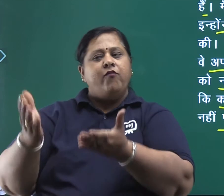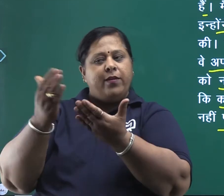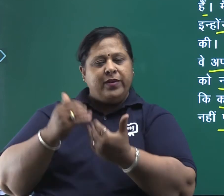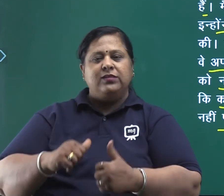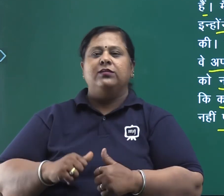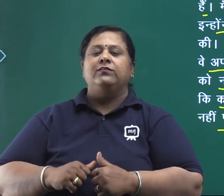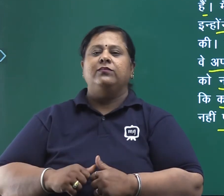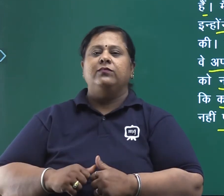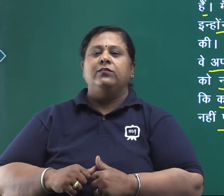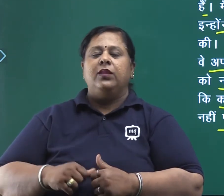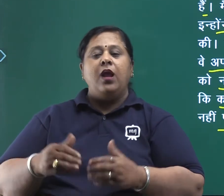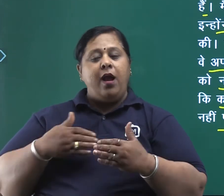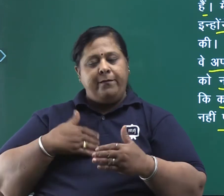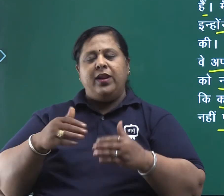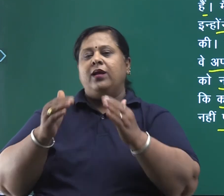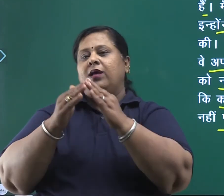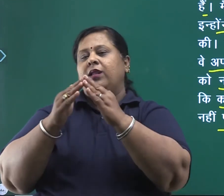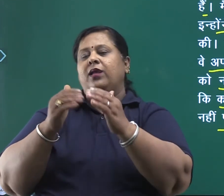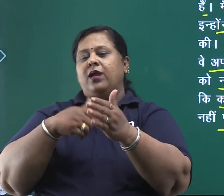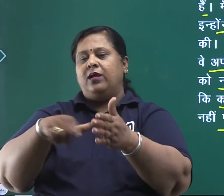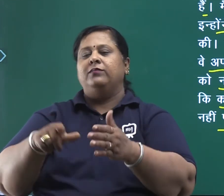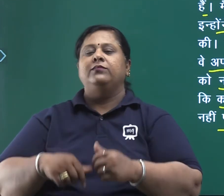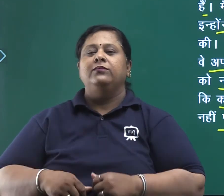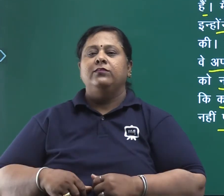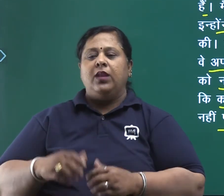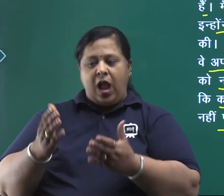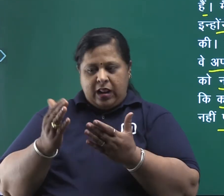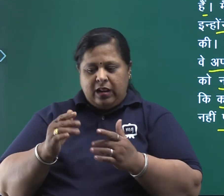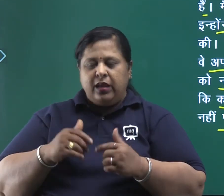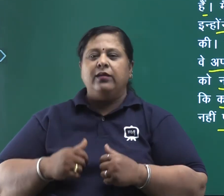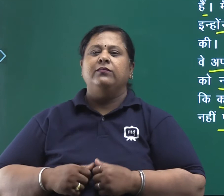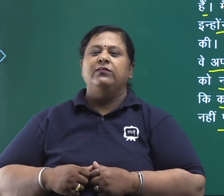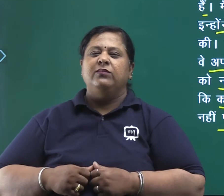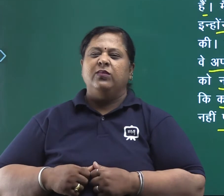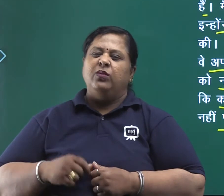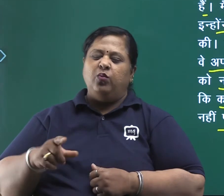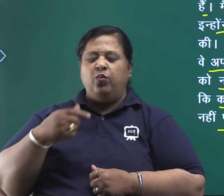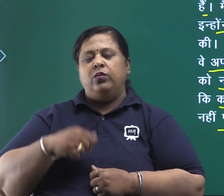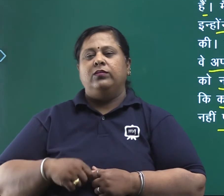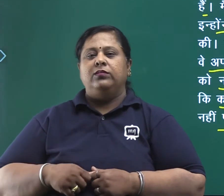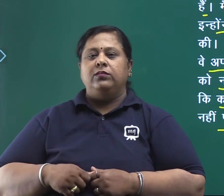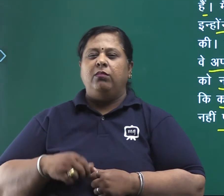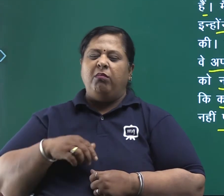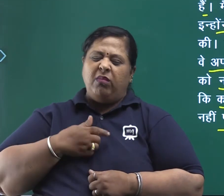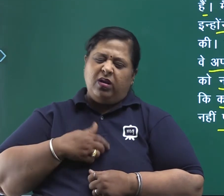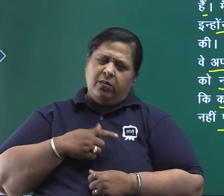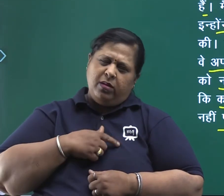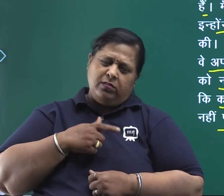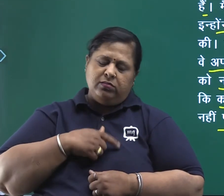वापस अपने घर के यहाँ आने लगे तो वो मन ही